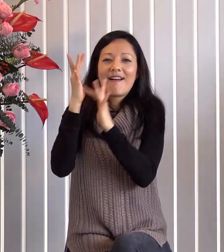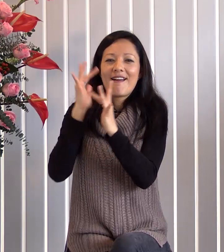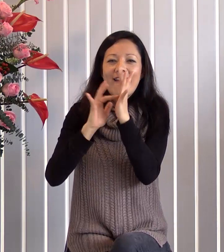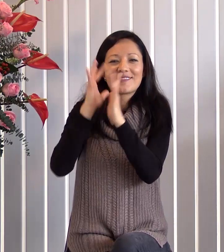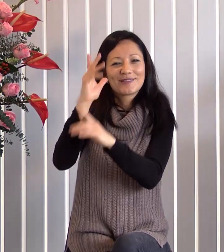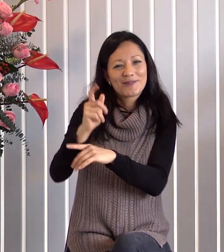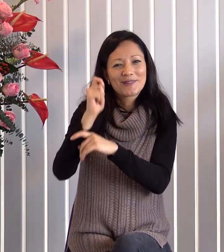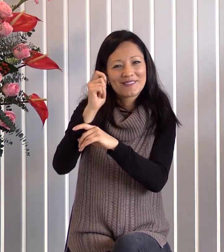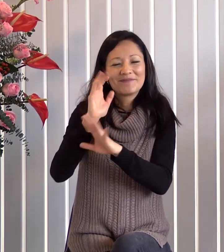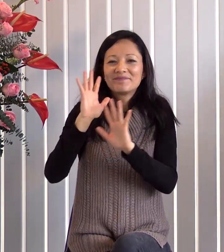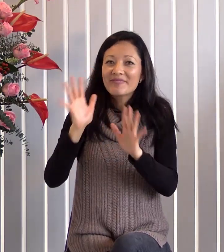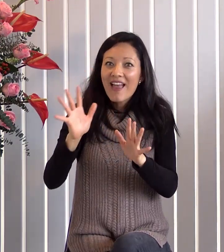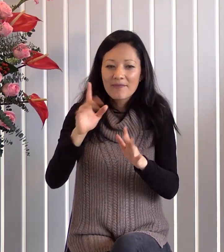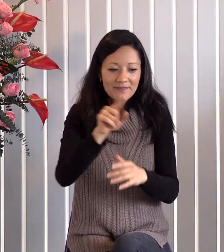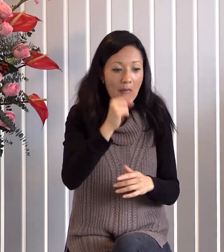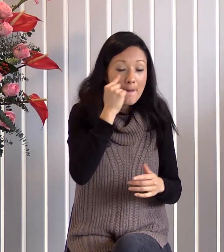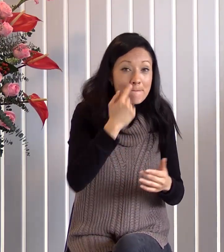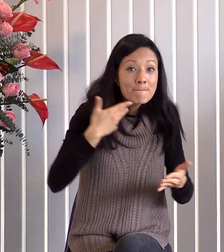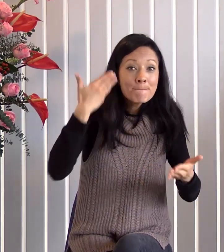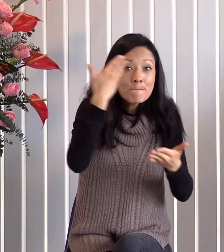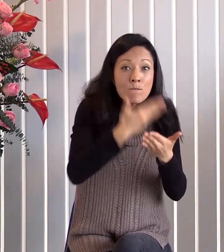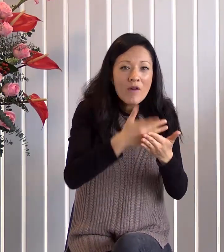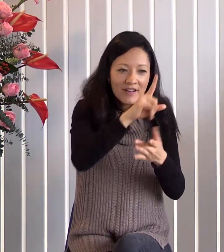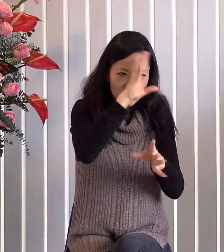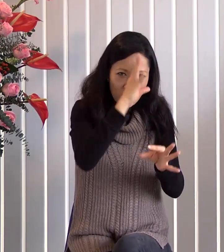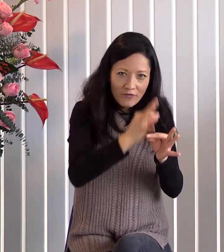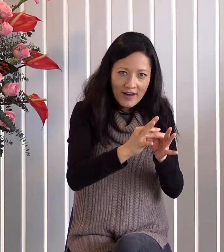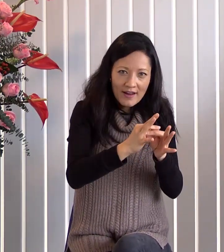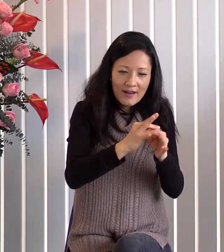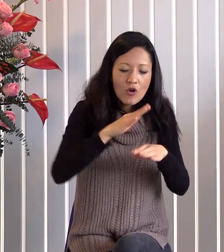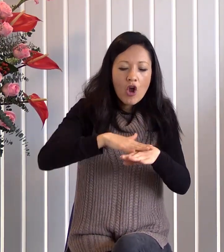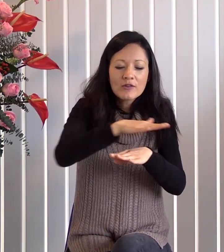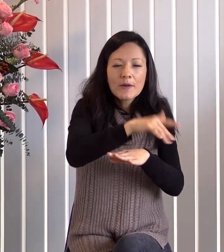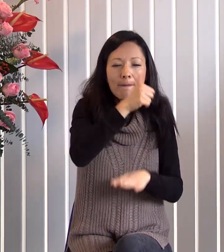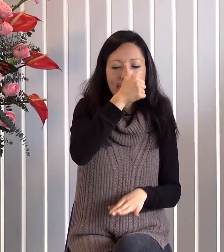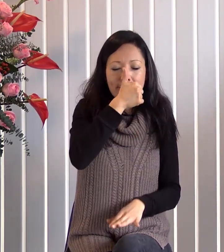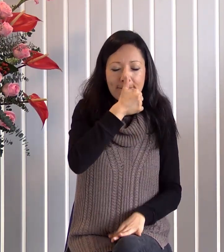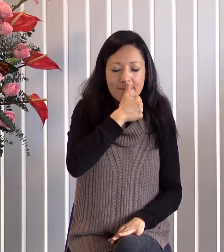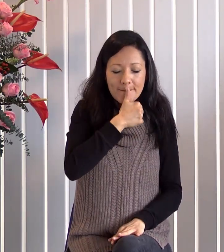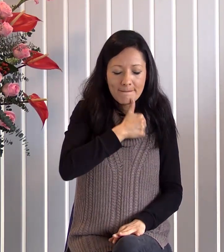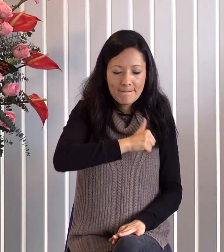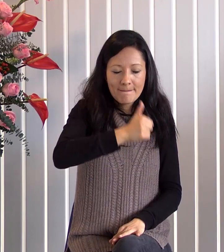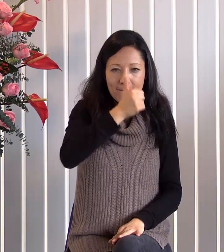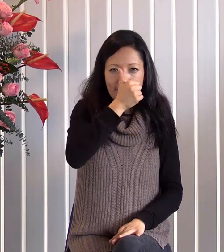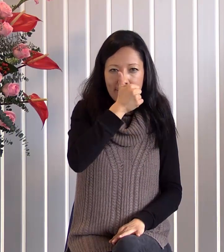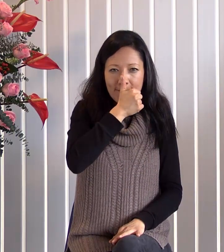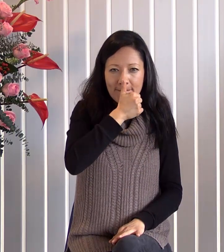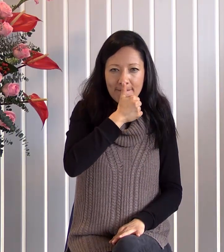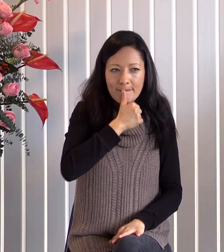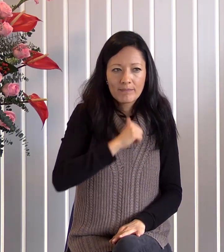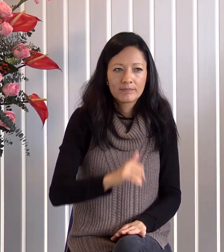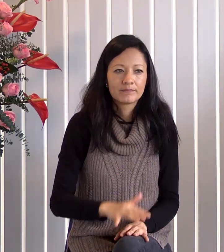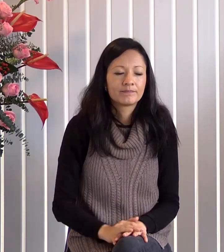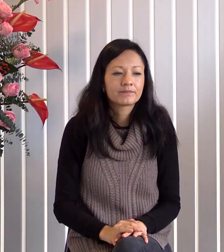que la prueba dice, y que la prueba de vuestra fe produce paciencia. ¿Dónde está esa parte?